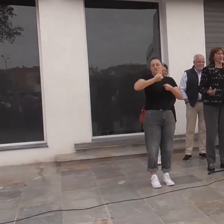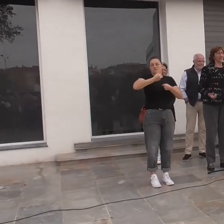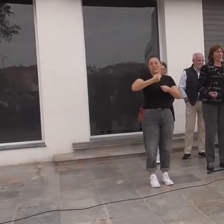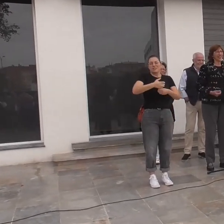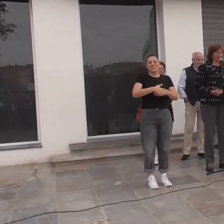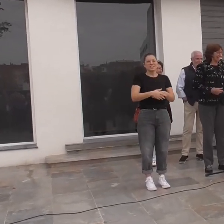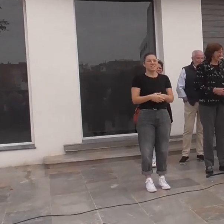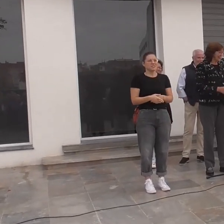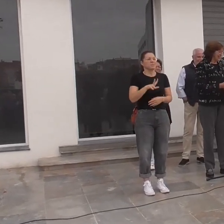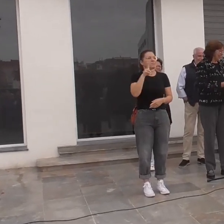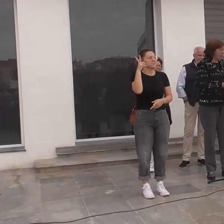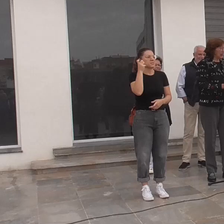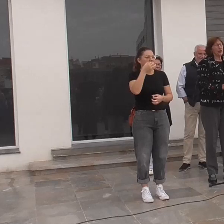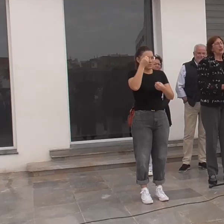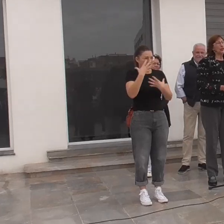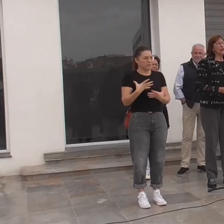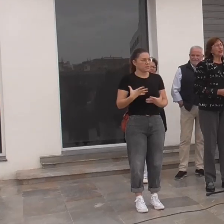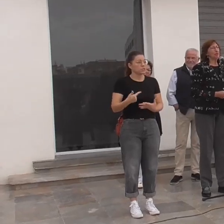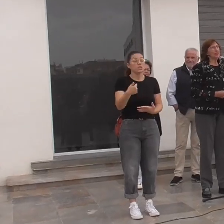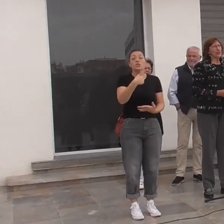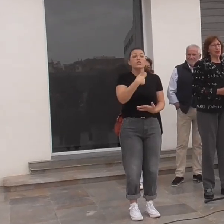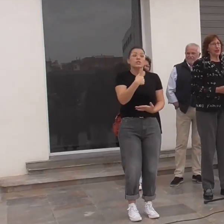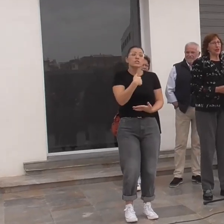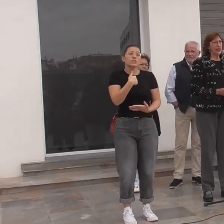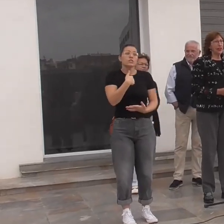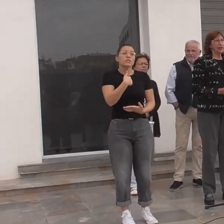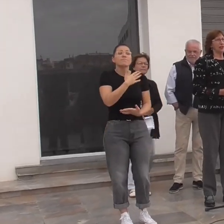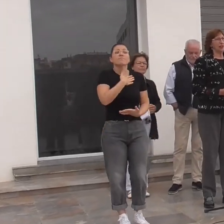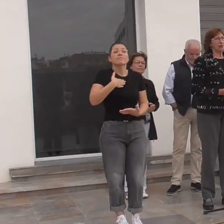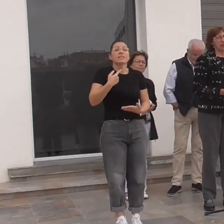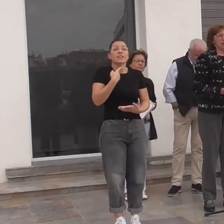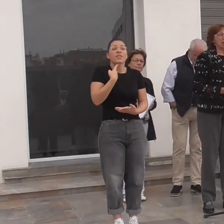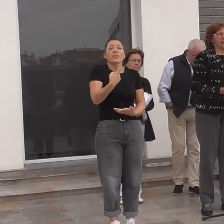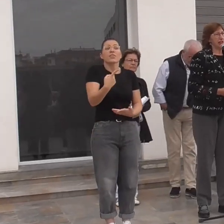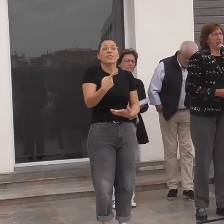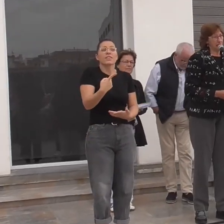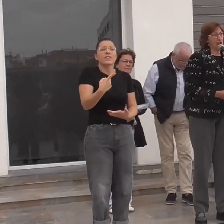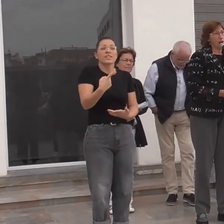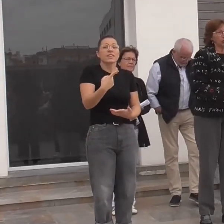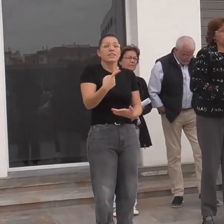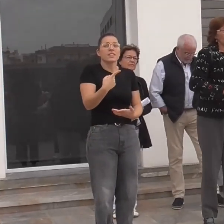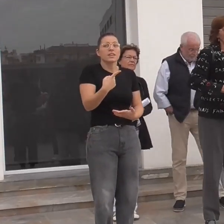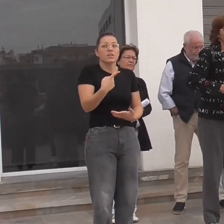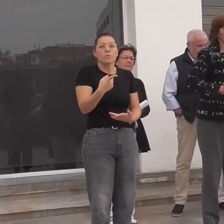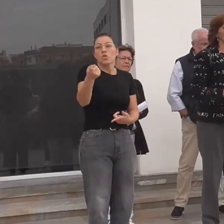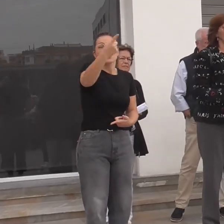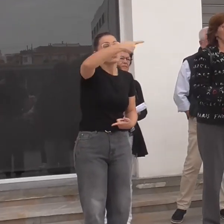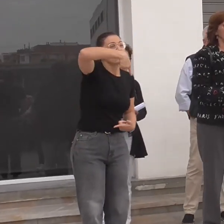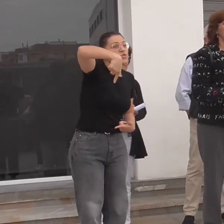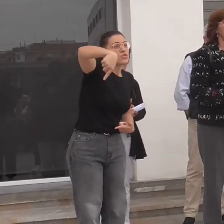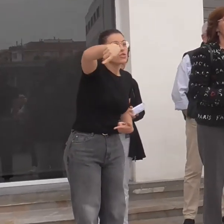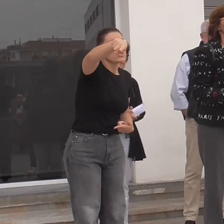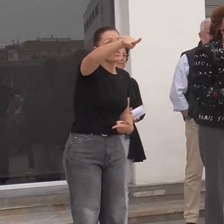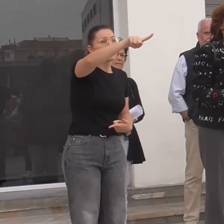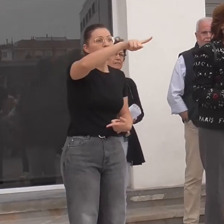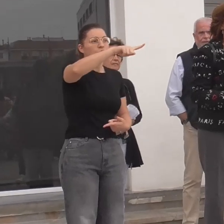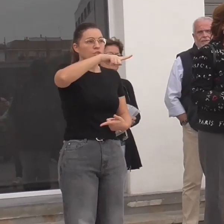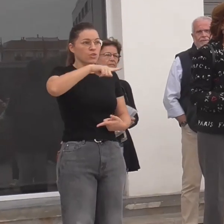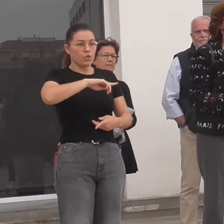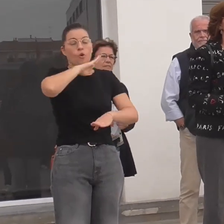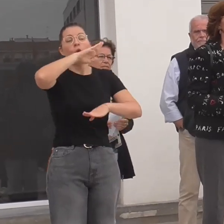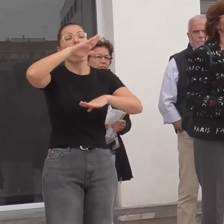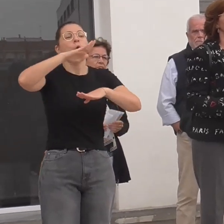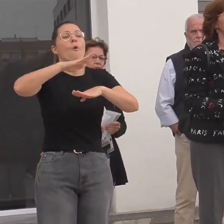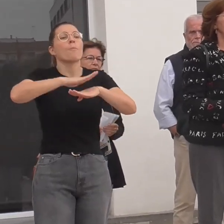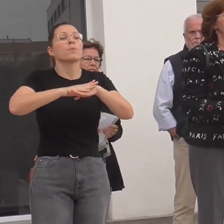poderosa, o sea que sí. Bueno, yo tengo que decir y que como todos nosotros estamos comprometidos